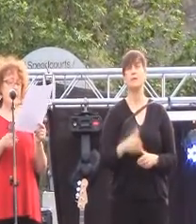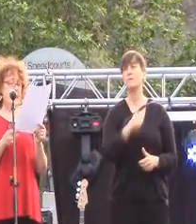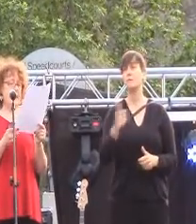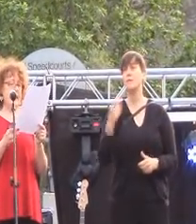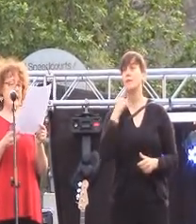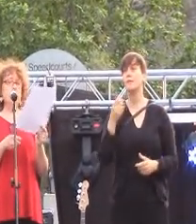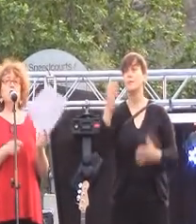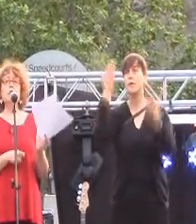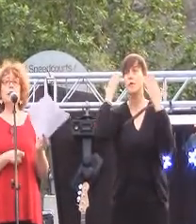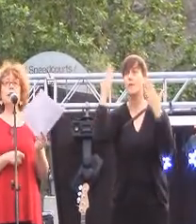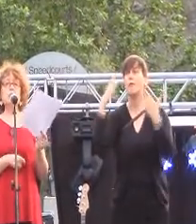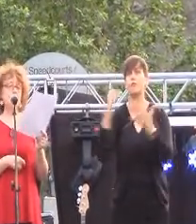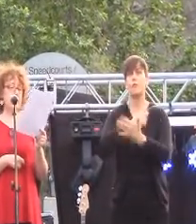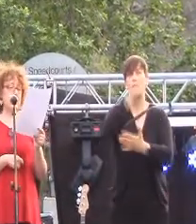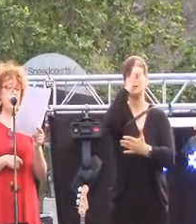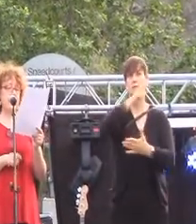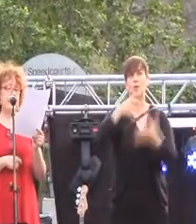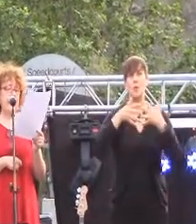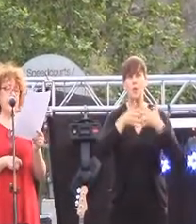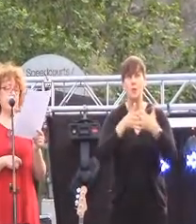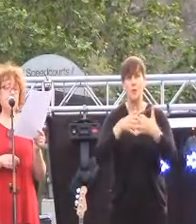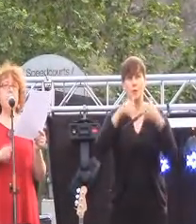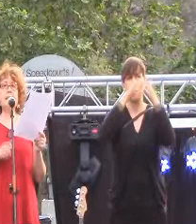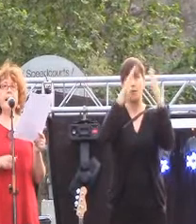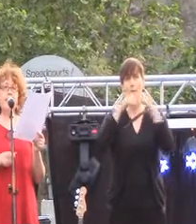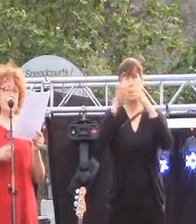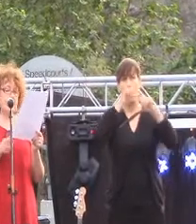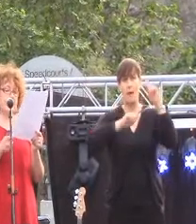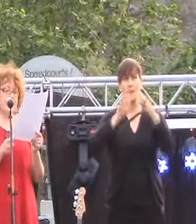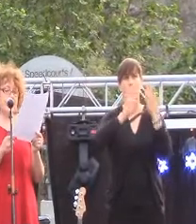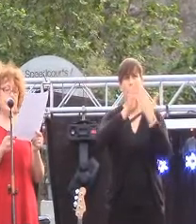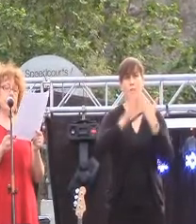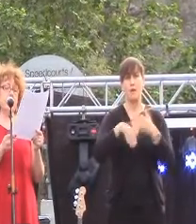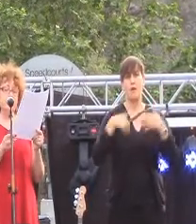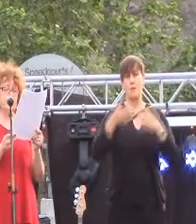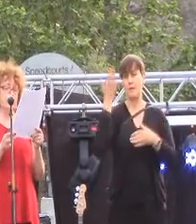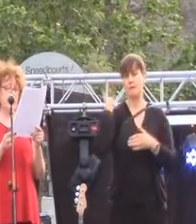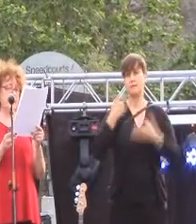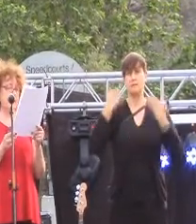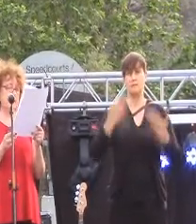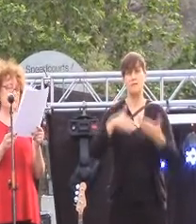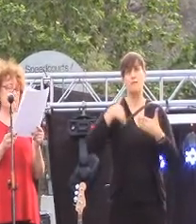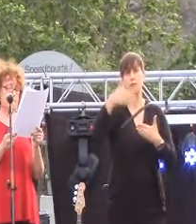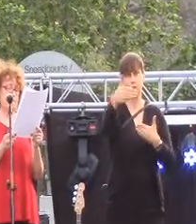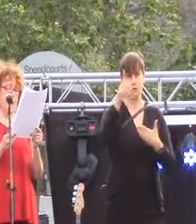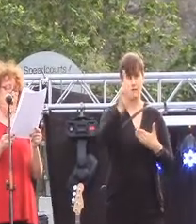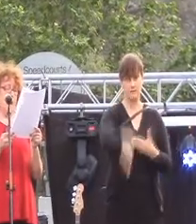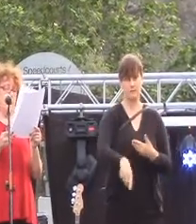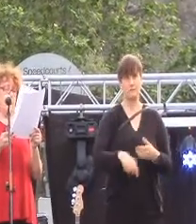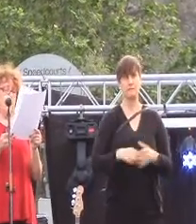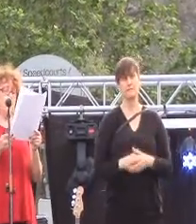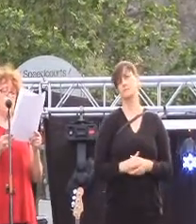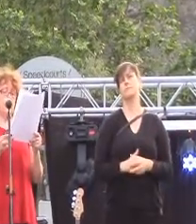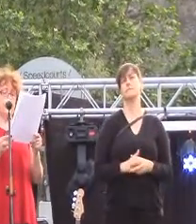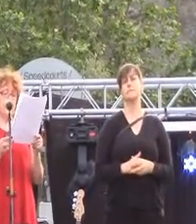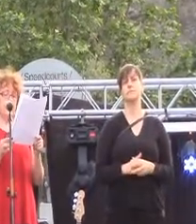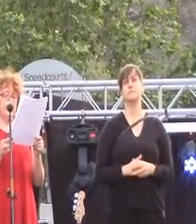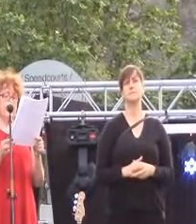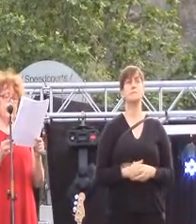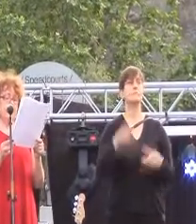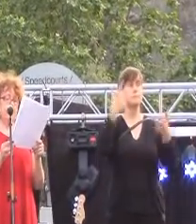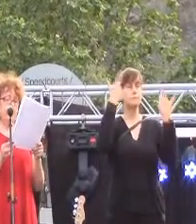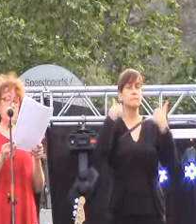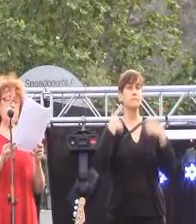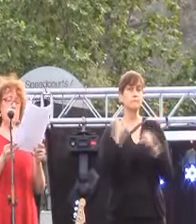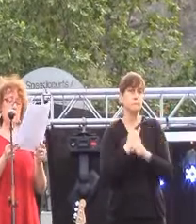un homenatge a totes les lluites veïnals, passades, presents i futures. No sóc